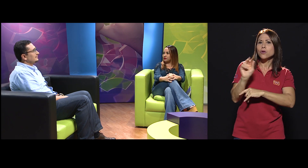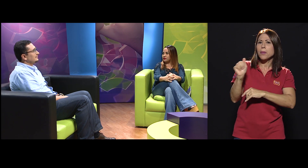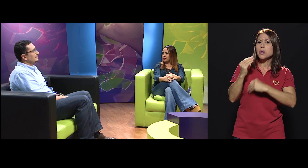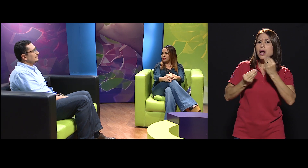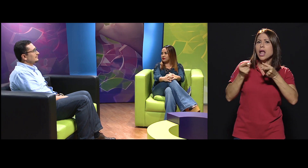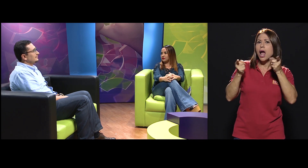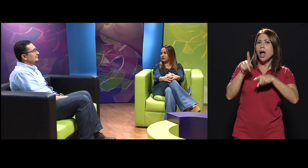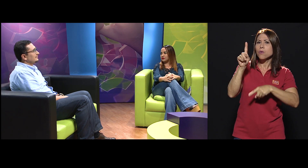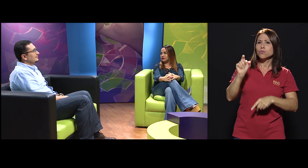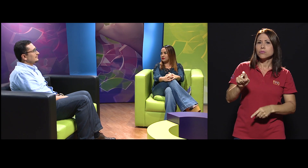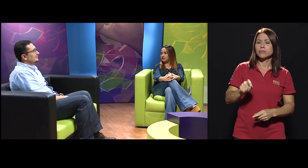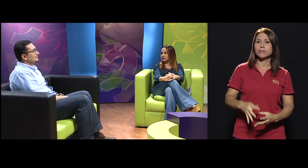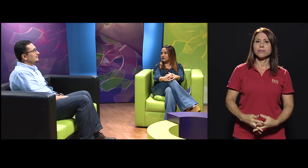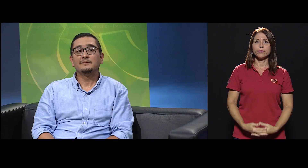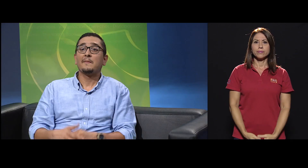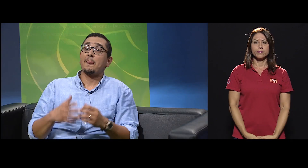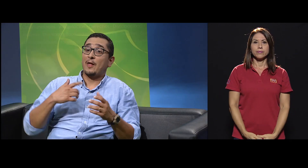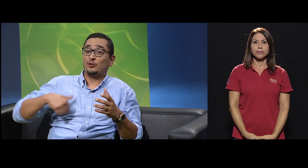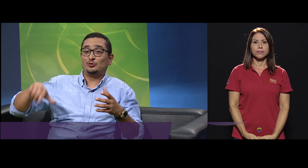amparo?